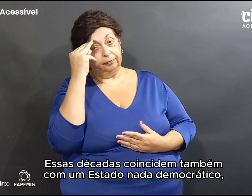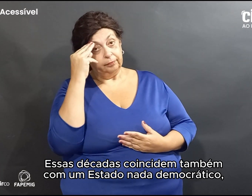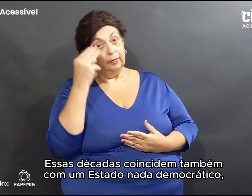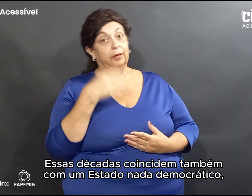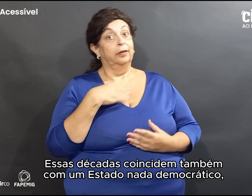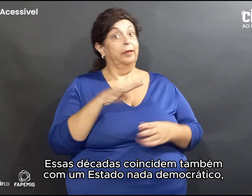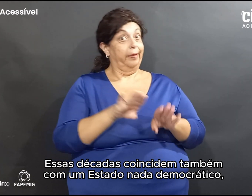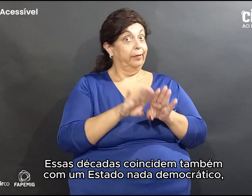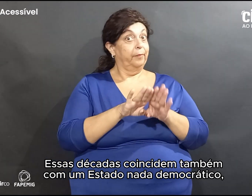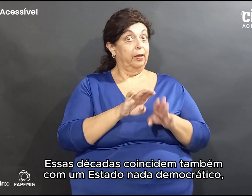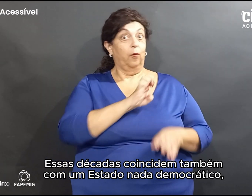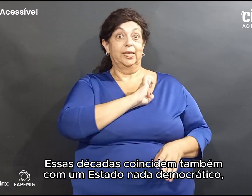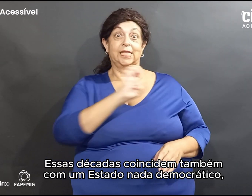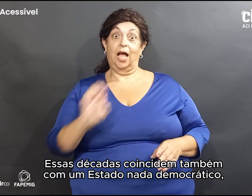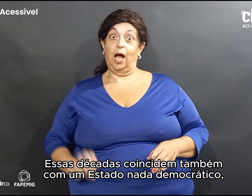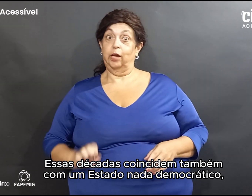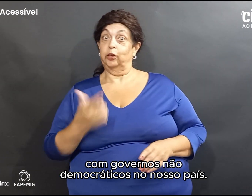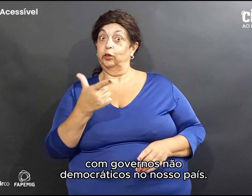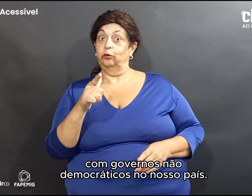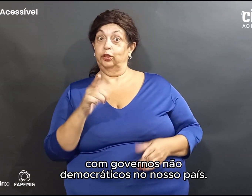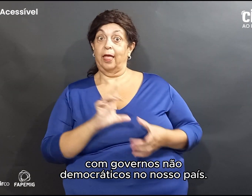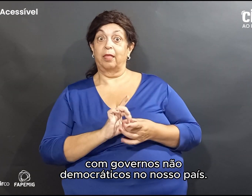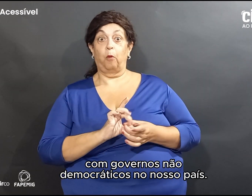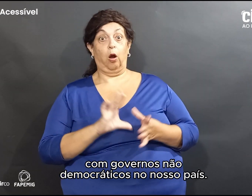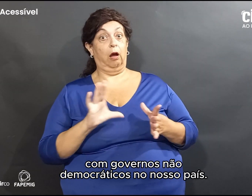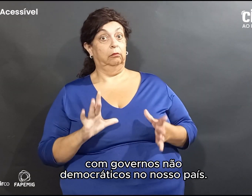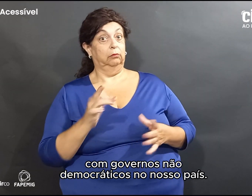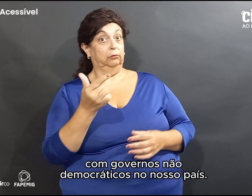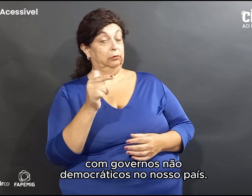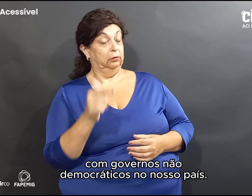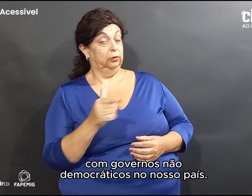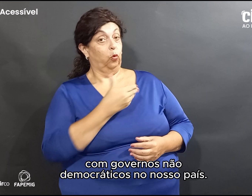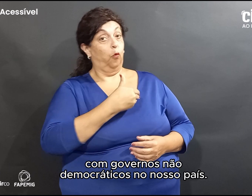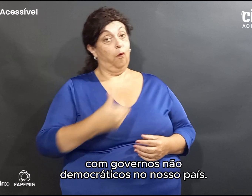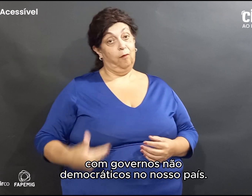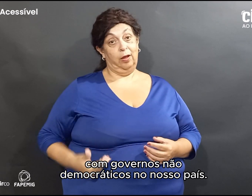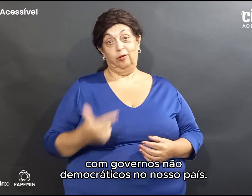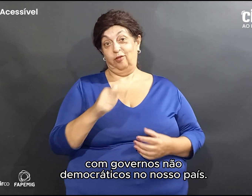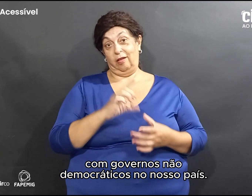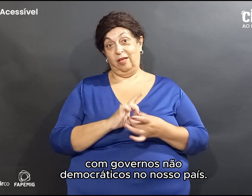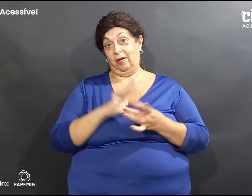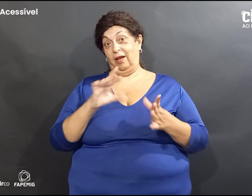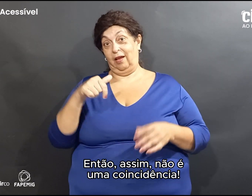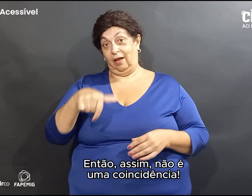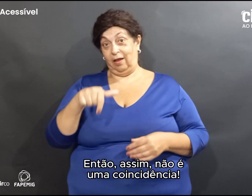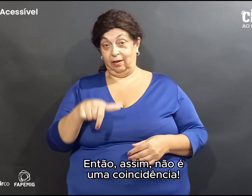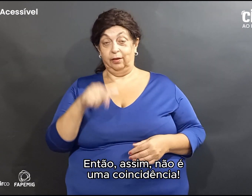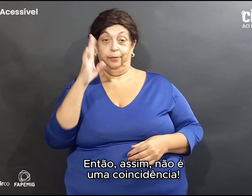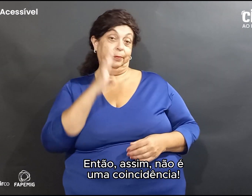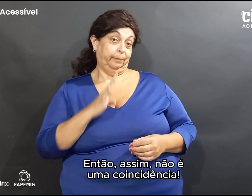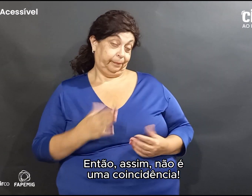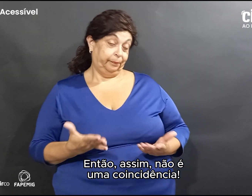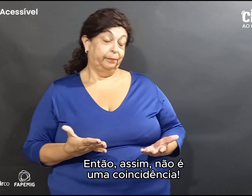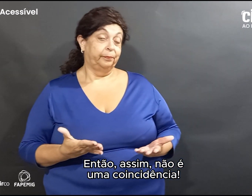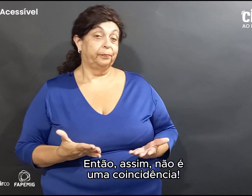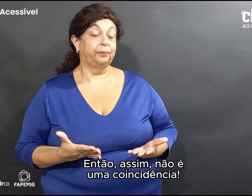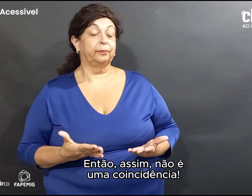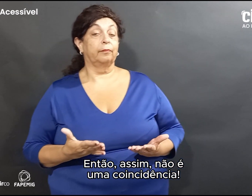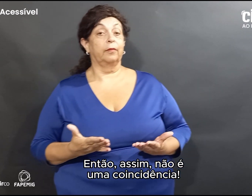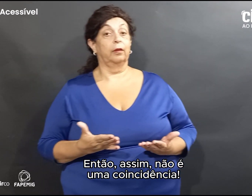Estado nada democrático, né? Com governos não democráticos no nosso país, né? Então, assim, né? Não é uma coincidência.